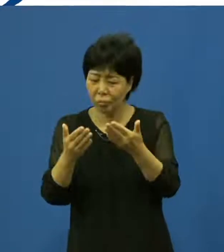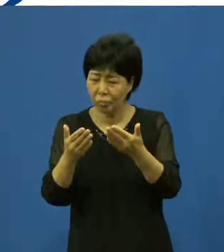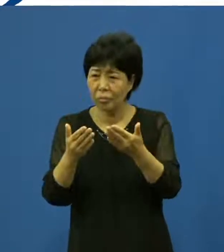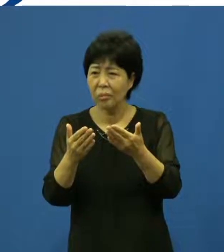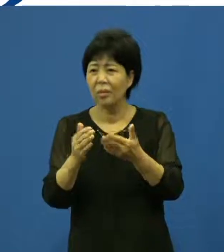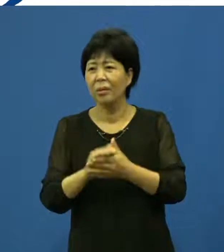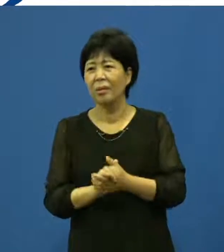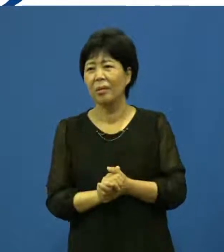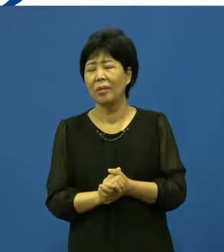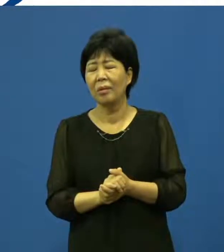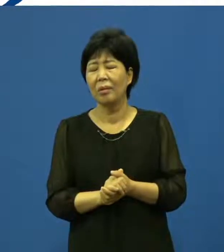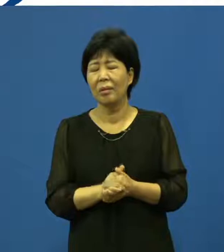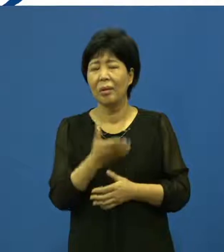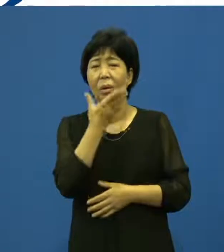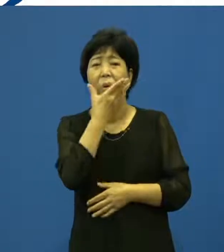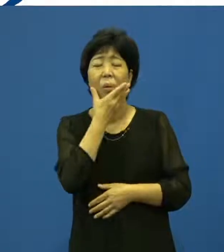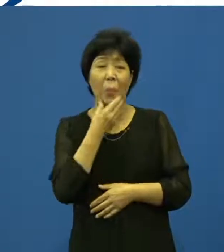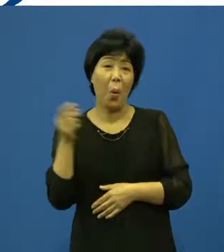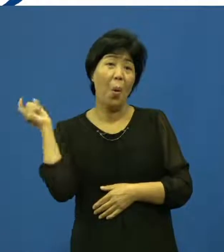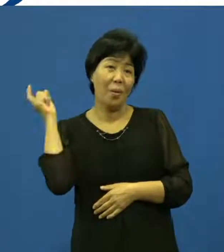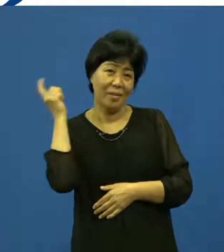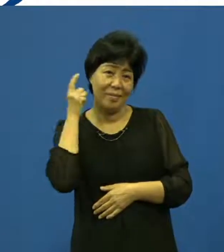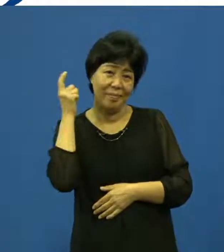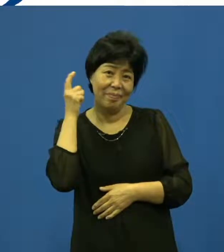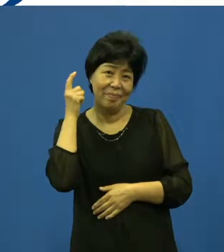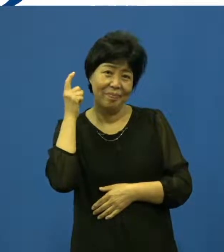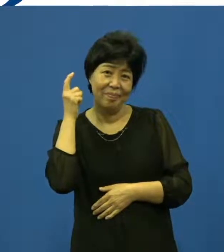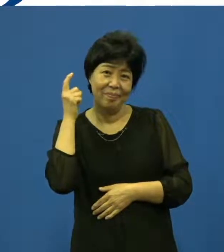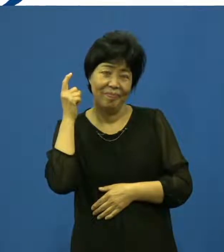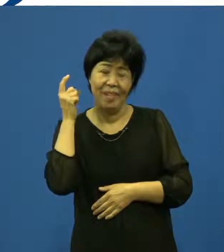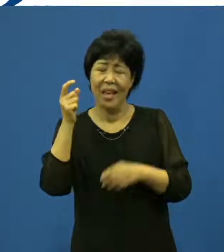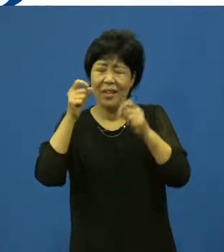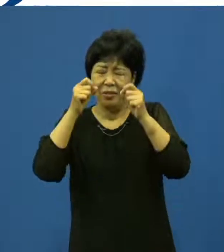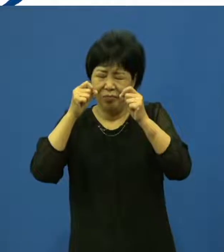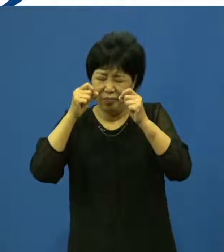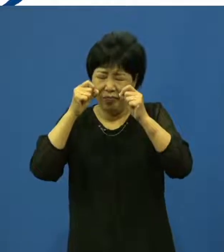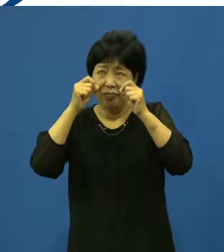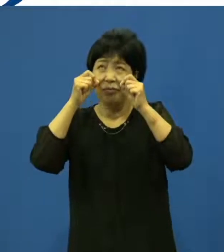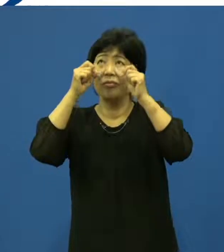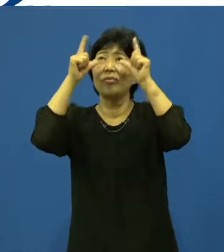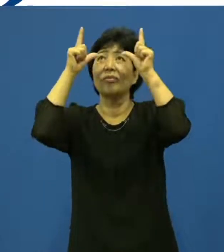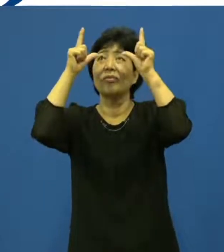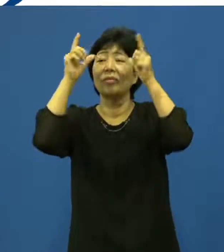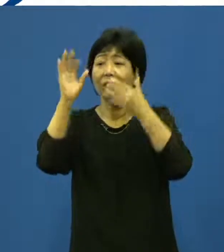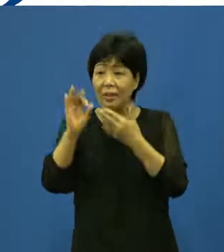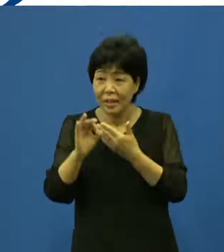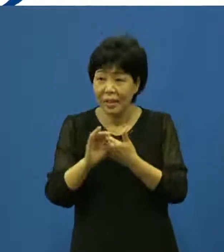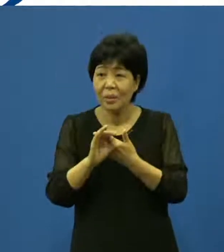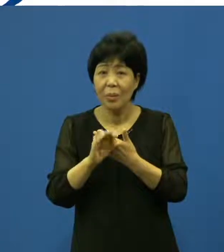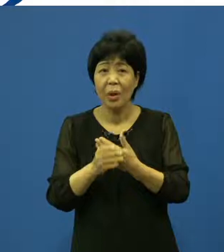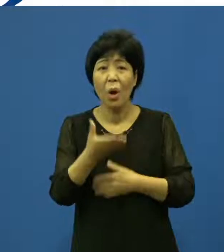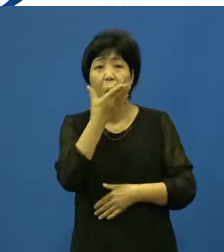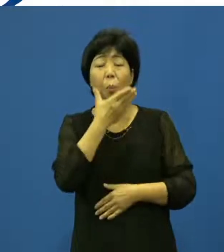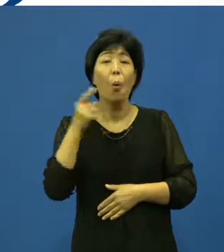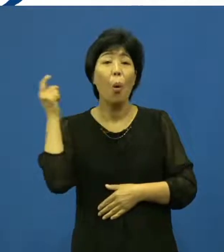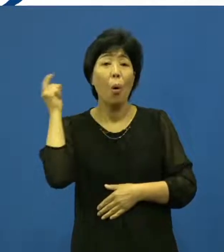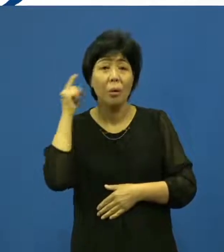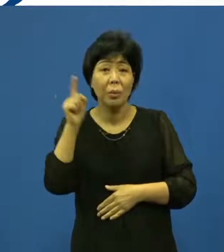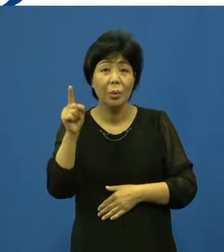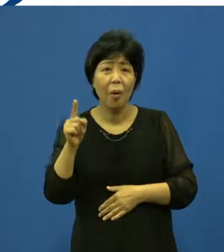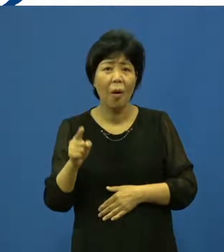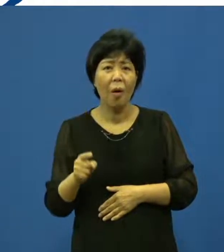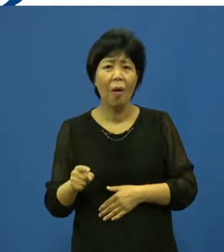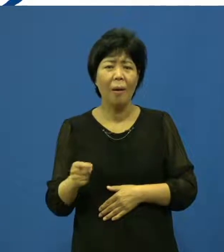복음 앞에, 여러분, 어제 우리가 들었던 복음의 눈을 뜨면, 복음 앞에서는 복음이 뭐예요? 큰 기쁨의